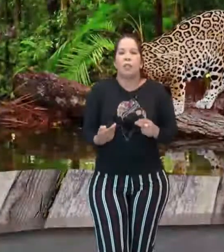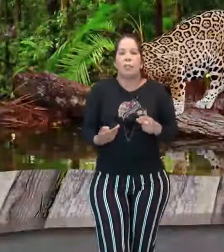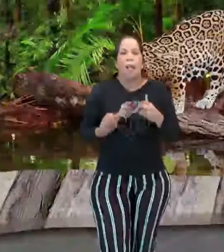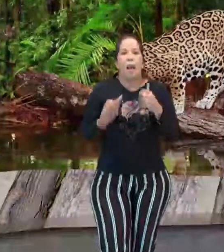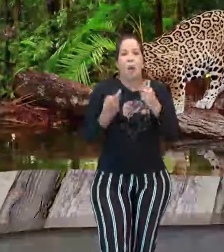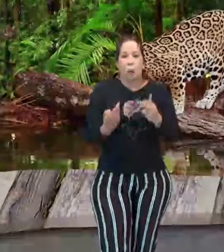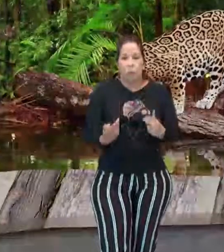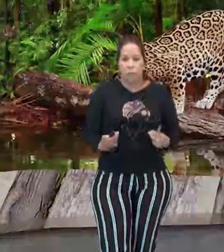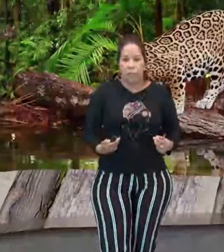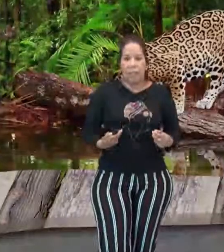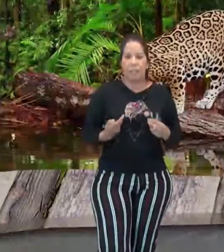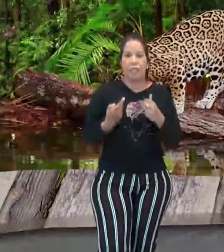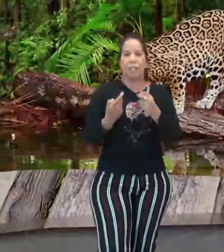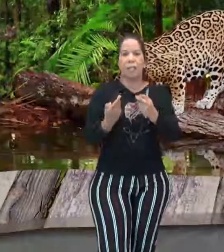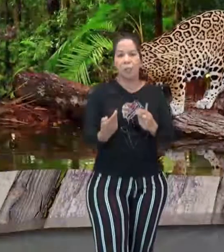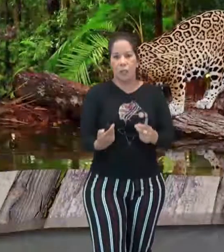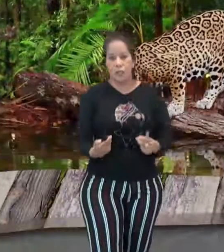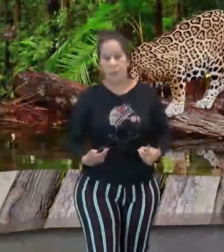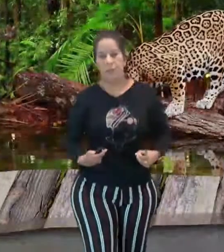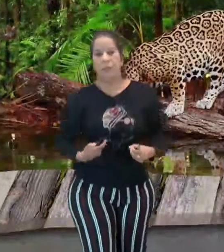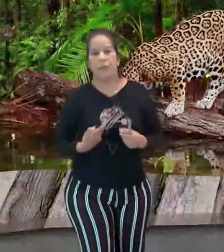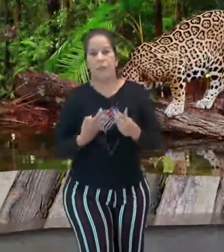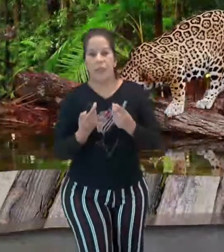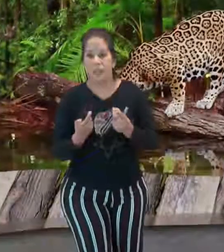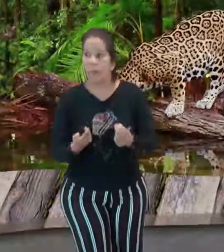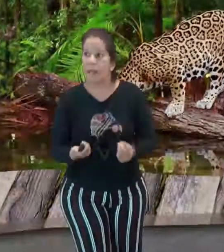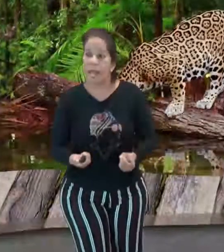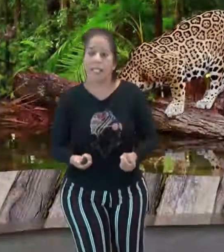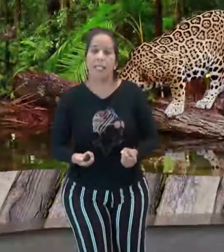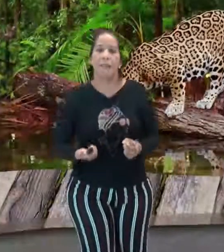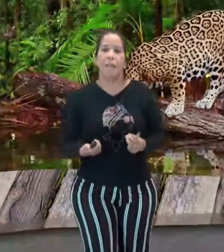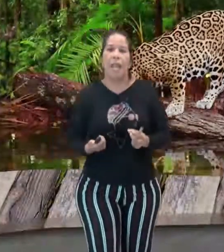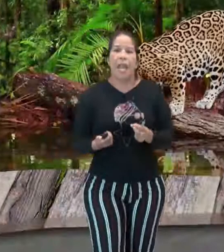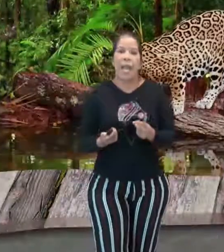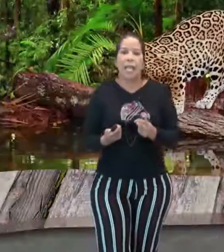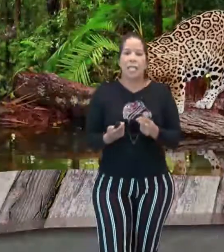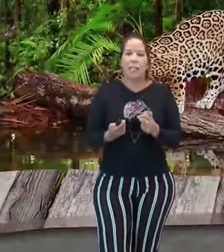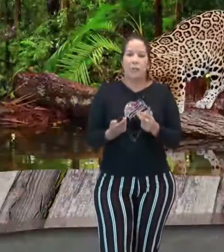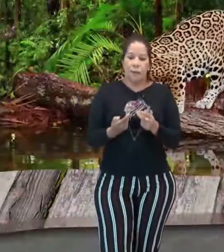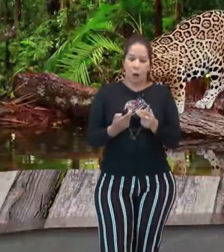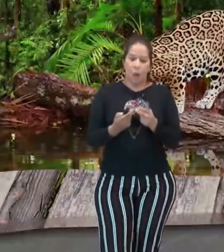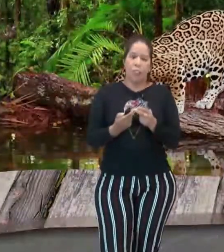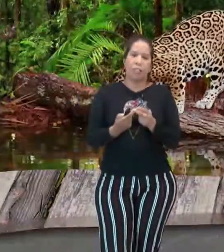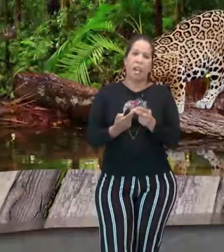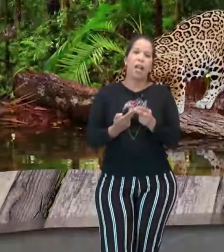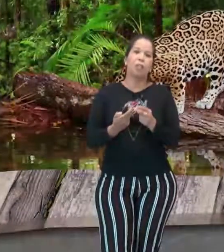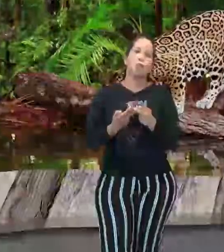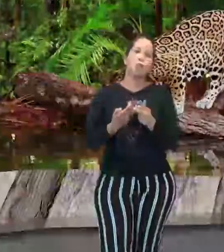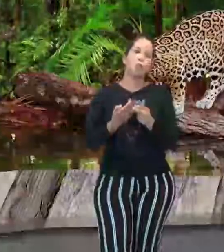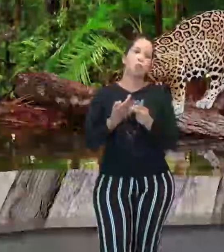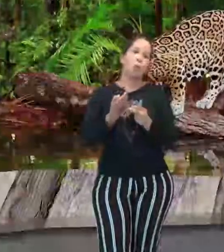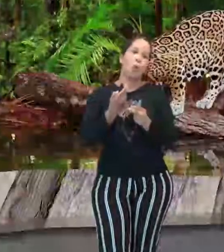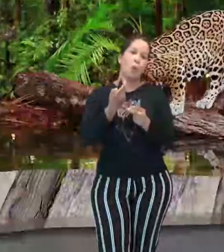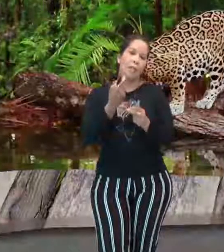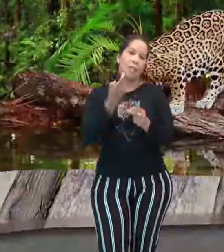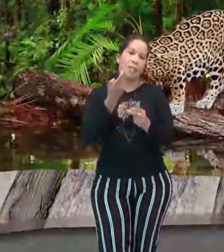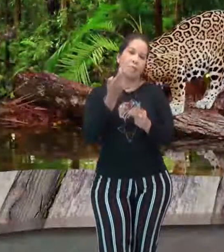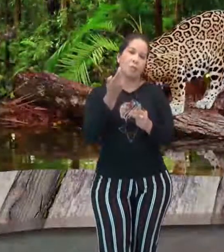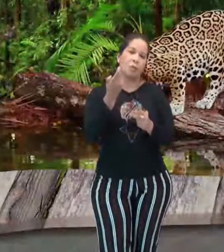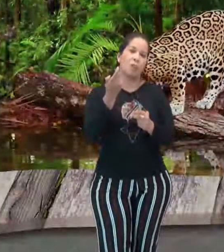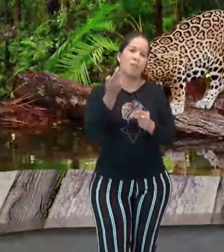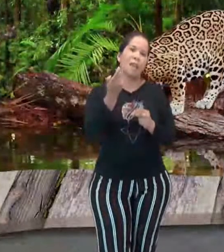líquido seminal, dessas glândulas seminais, elas vão estar junto com